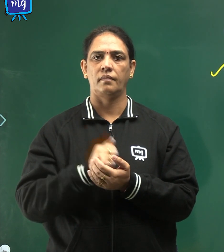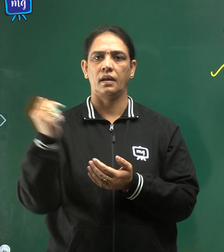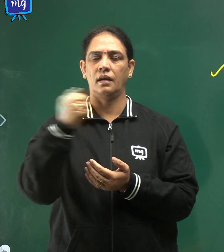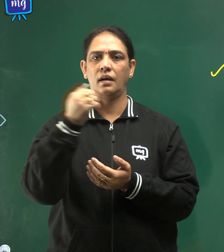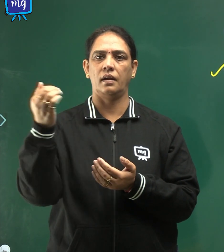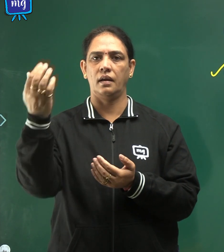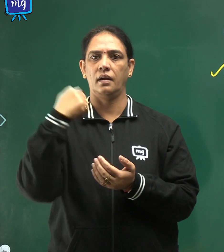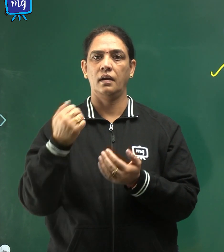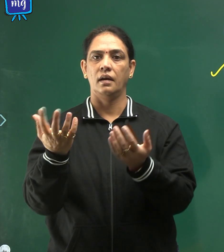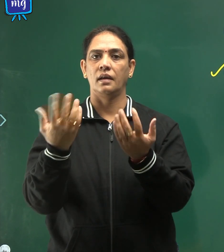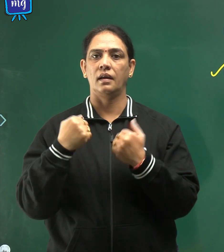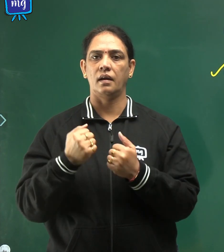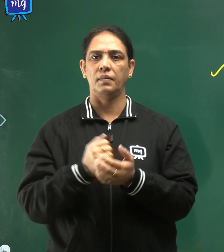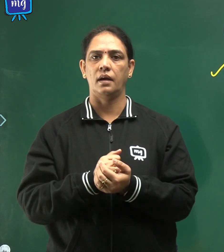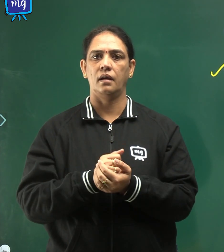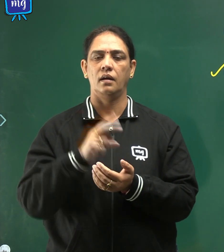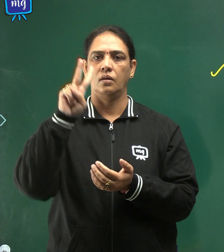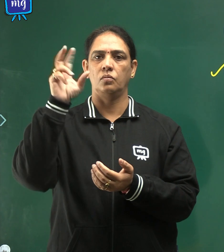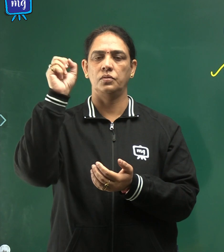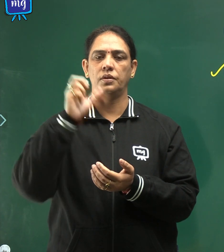कितना मिला? 20।